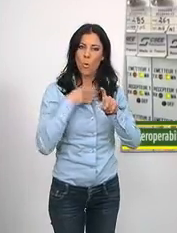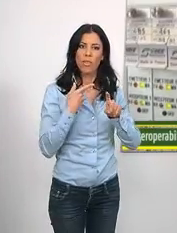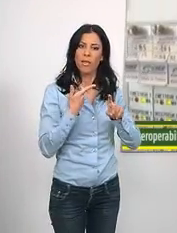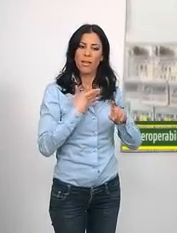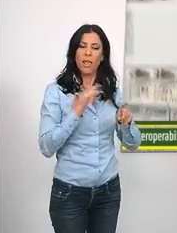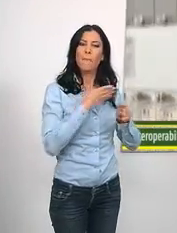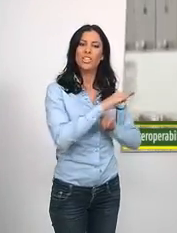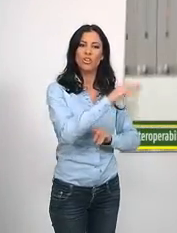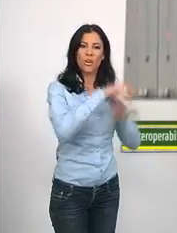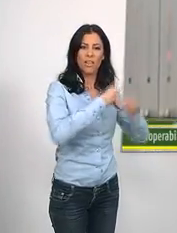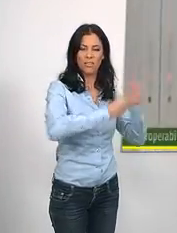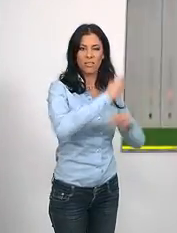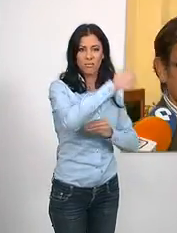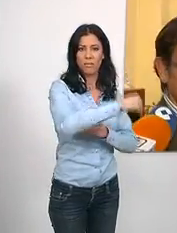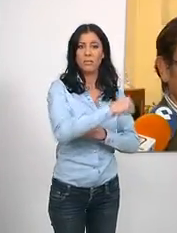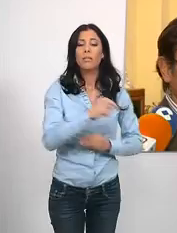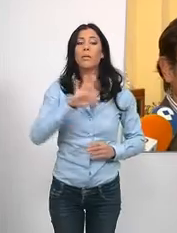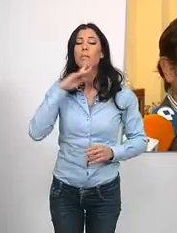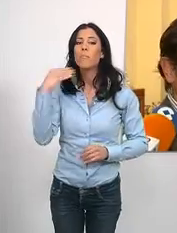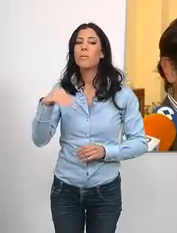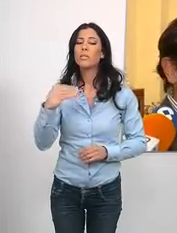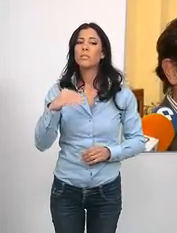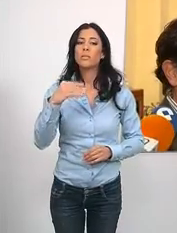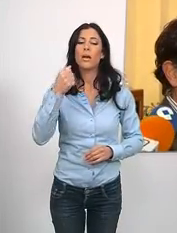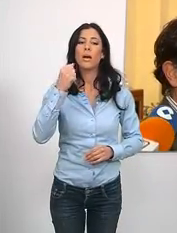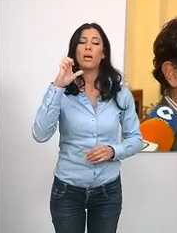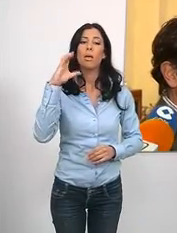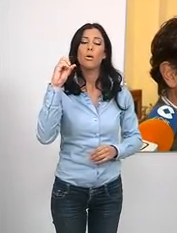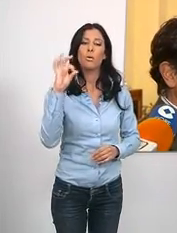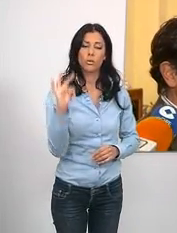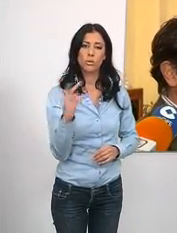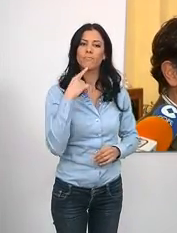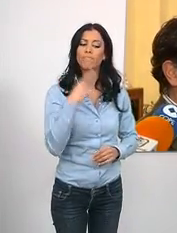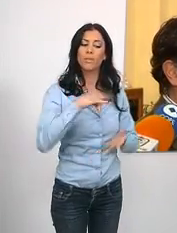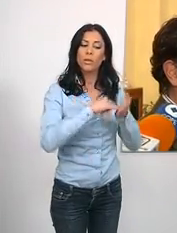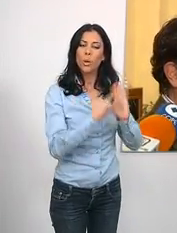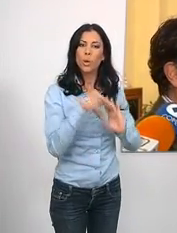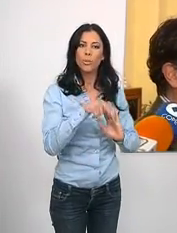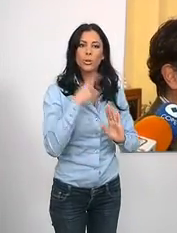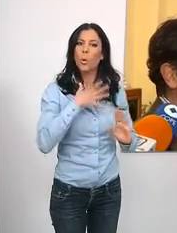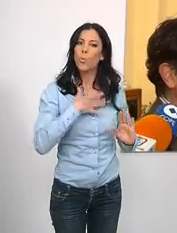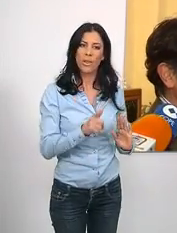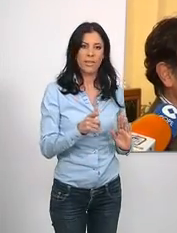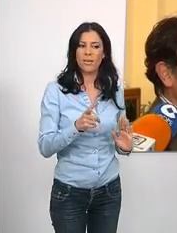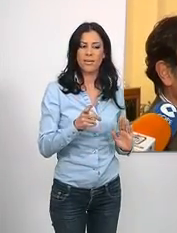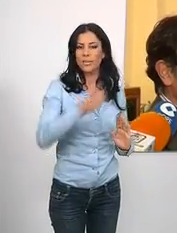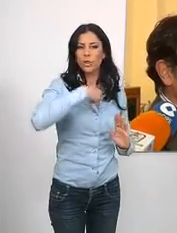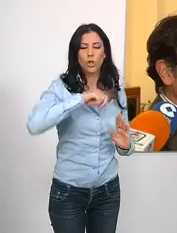invirtieran en la zona para terminar el presidente dacos afirmó que este proyecto hará posible que las